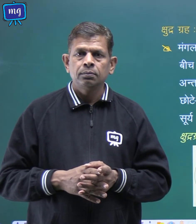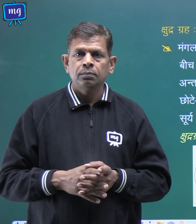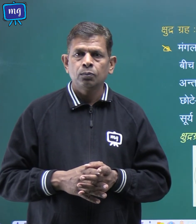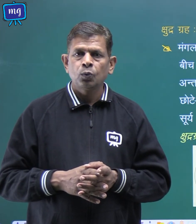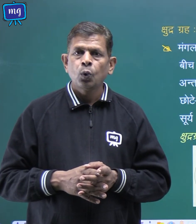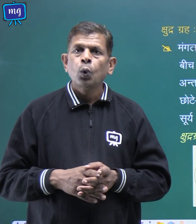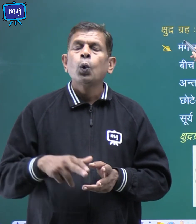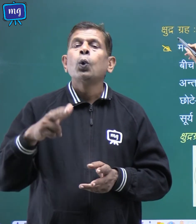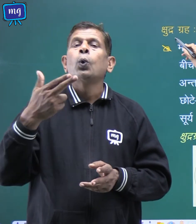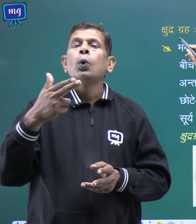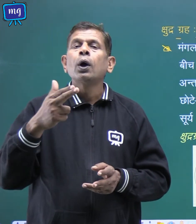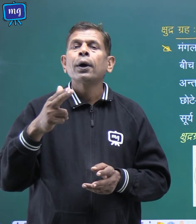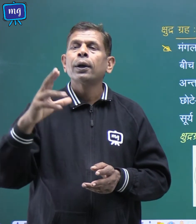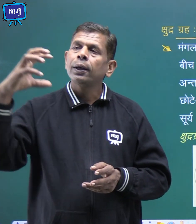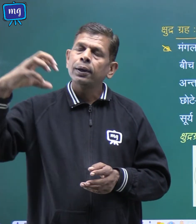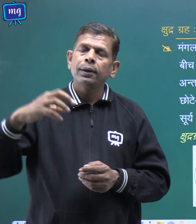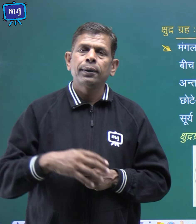क्षुद्र ग्रह